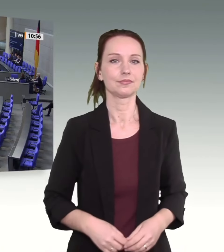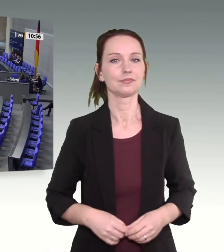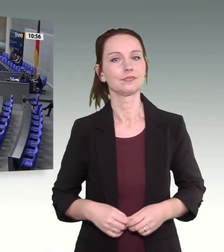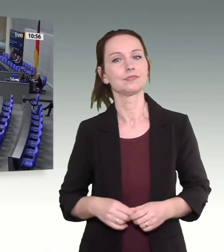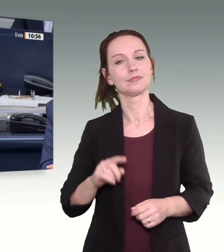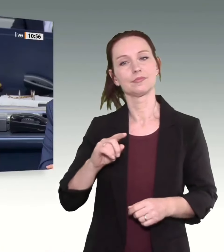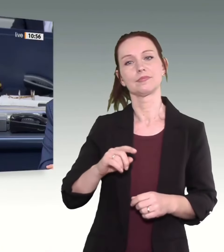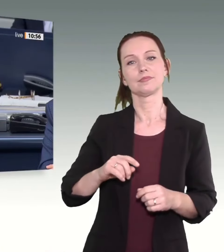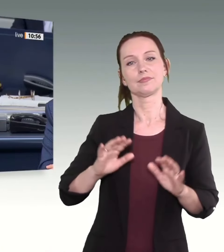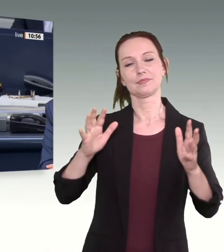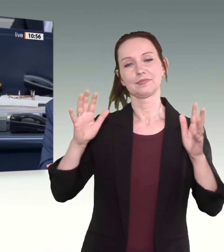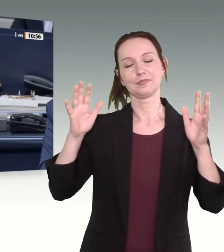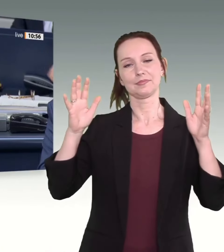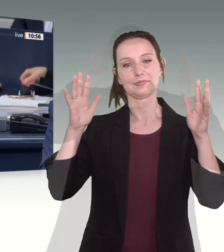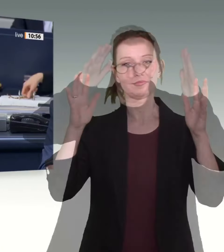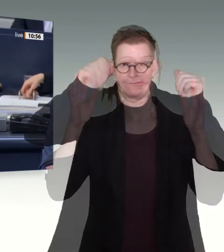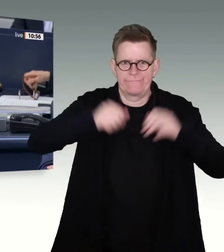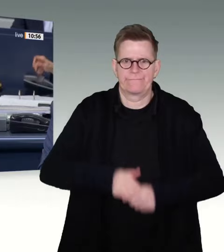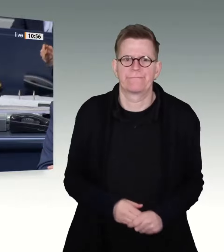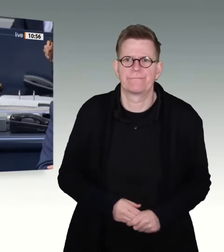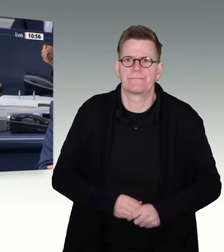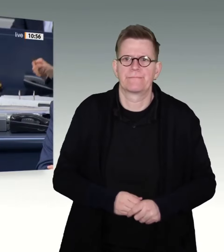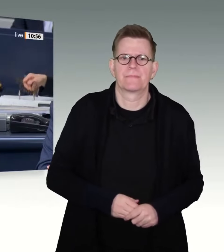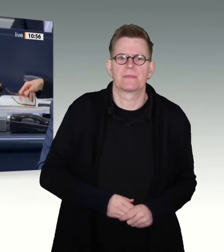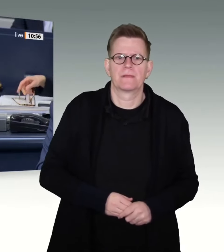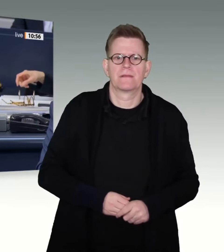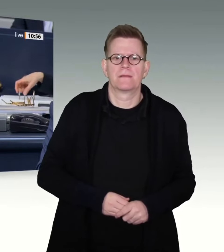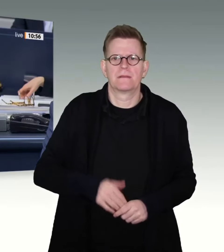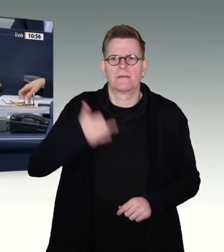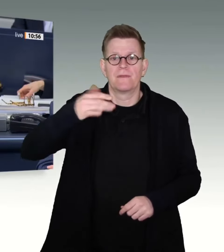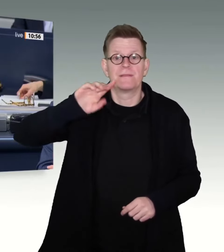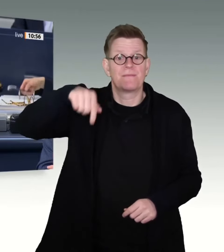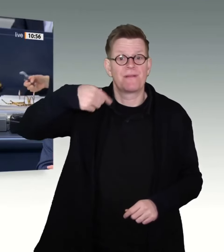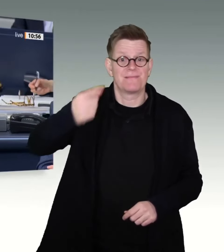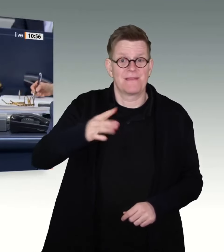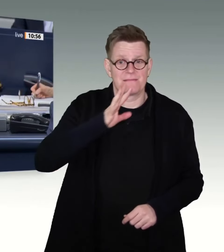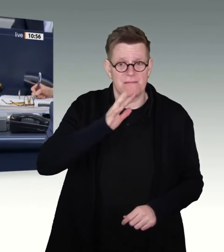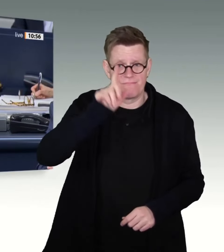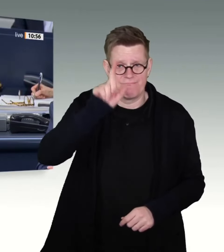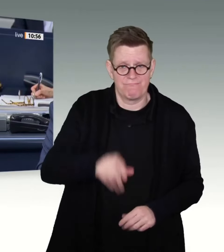Als Nächste hat das Wort für die Fraktion Bündnis 90 Die Grünen Kassemta Herr-Saleh.